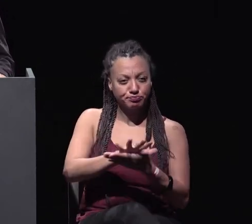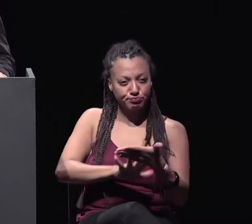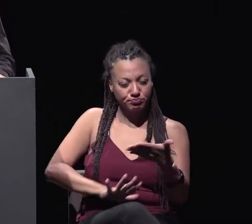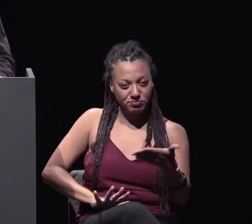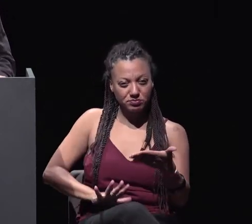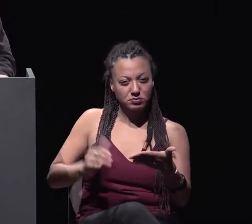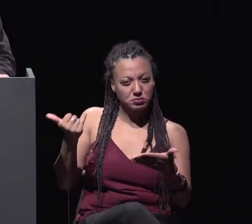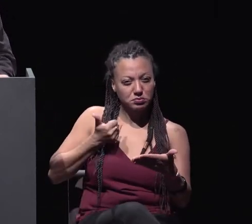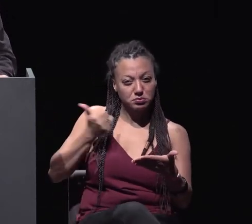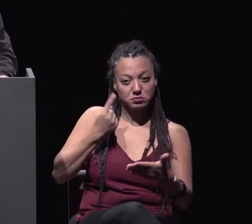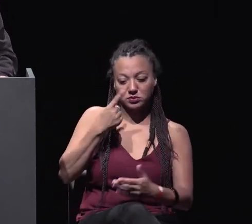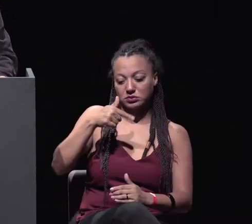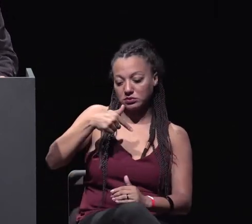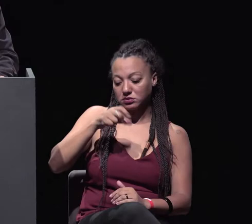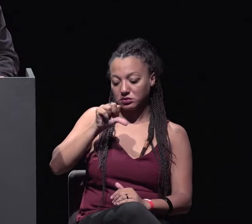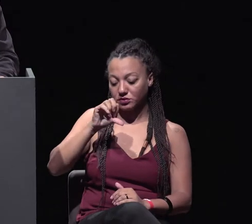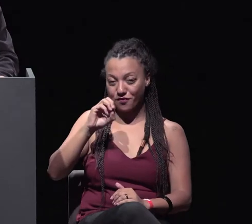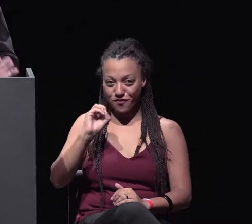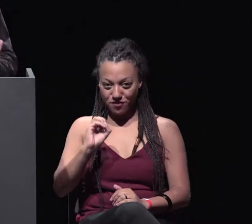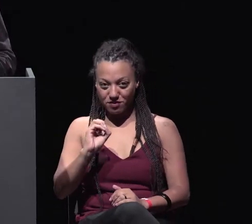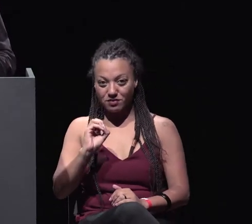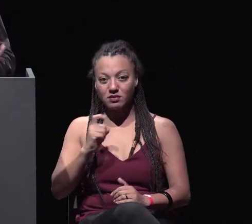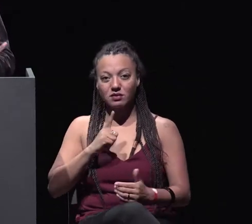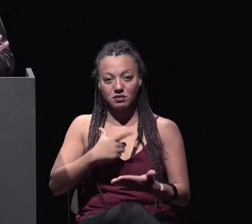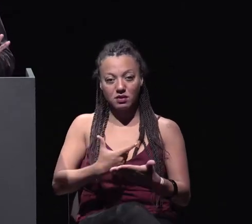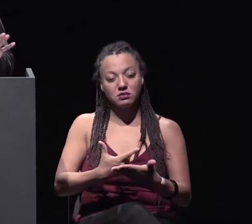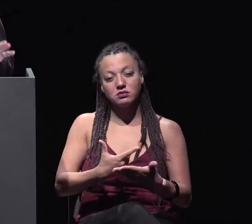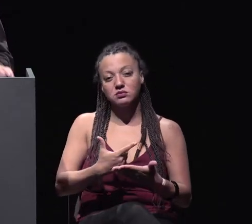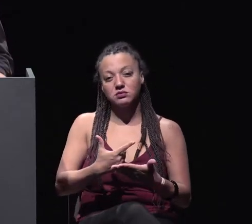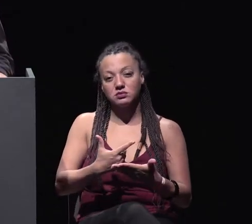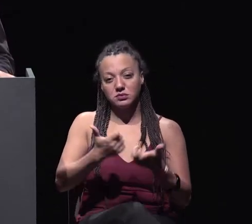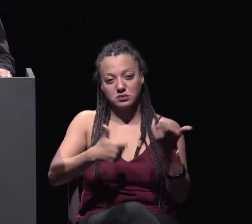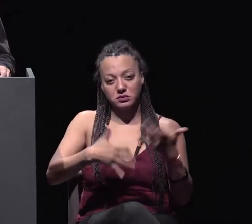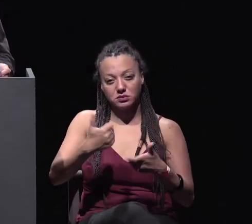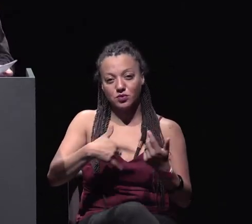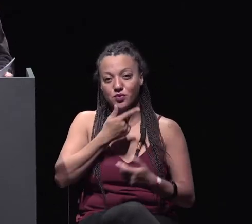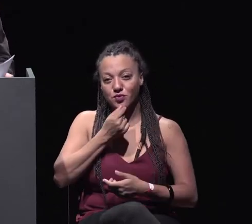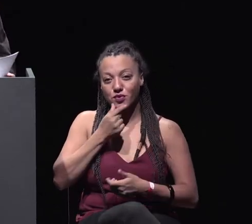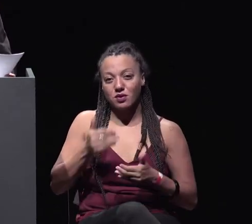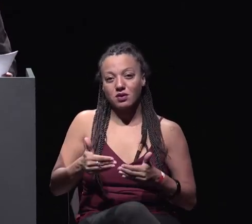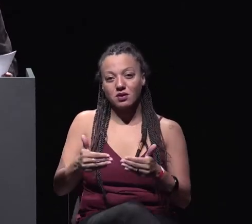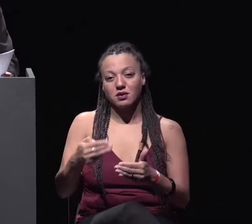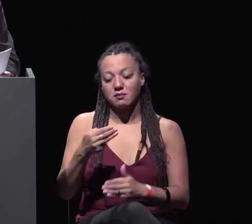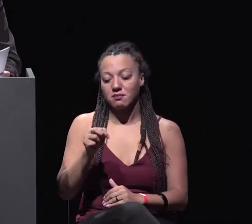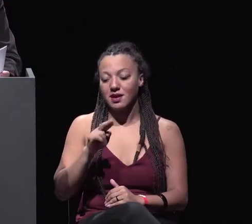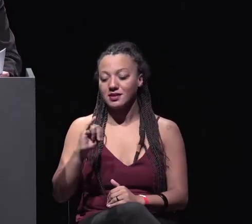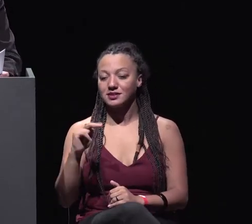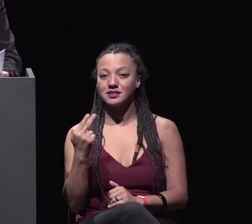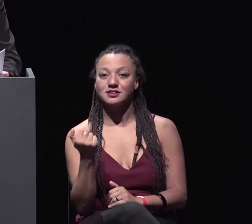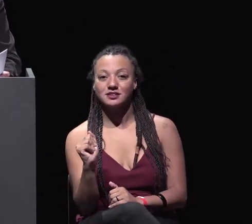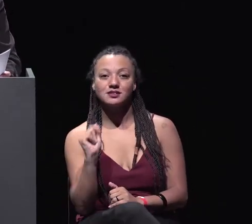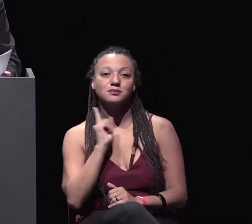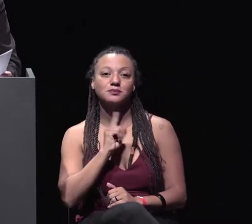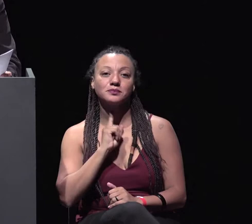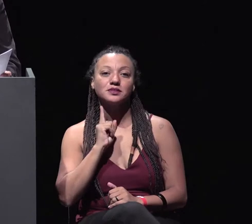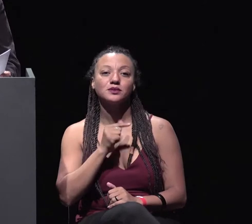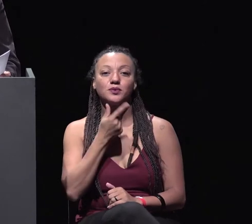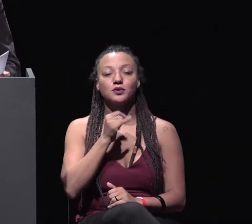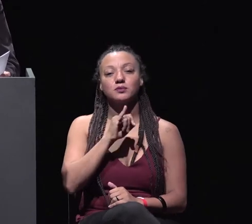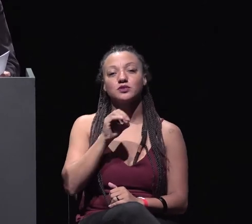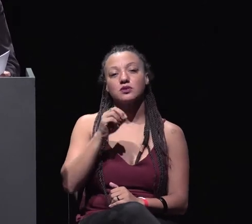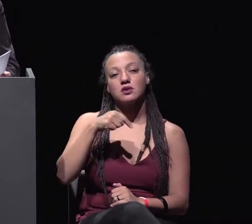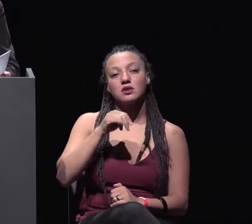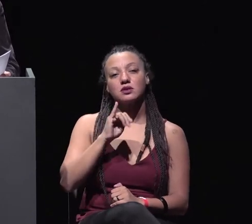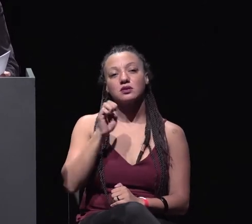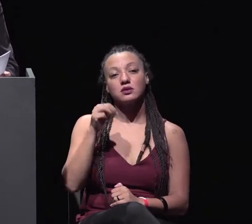1790 por um membro da câmara de mariana da cidade mariana e minas gerais joaquim da silva